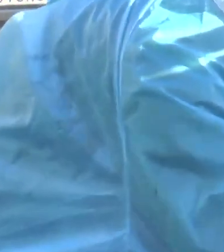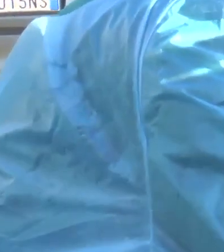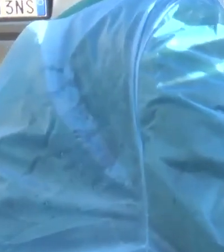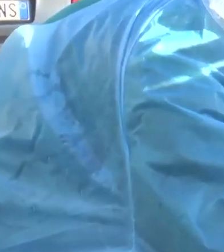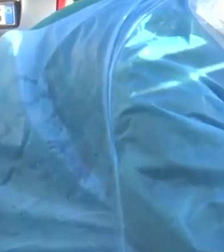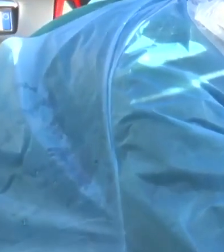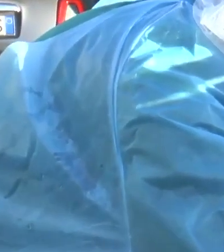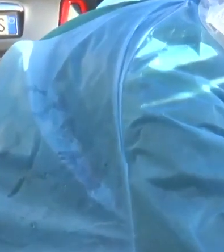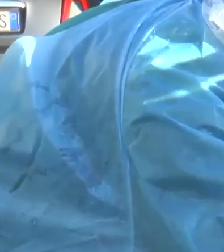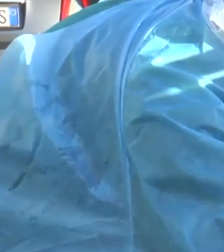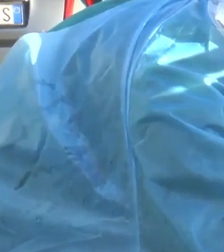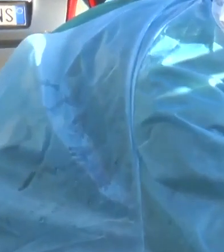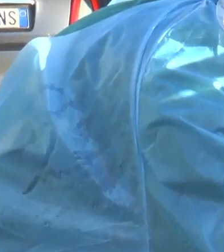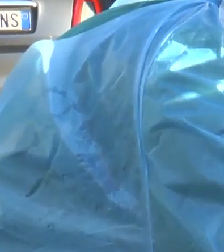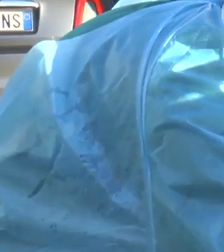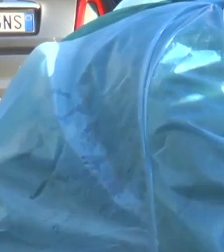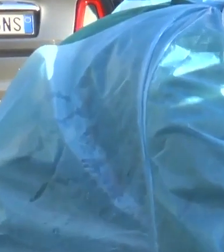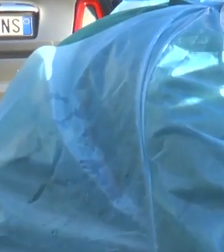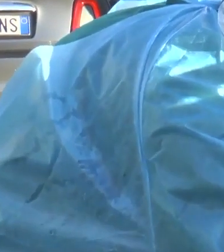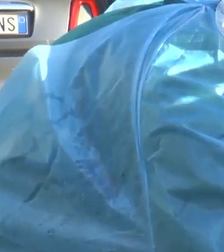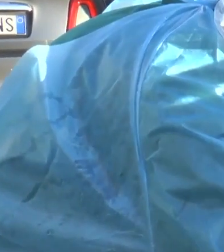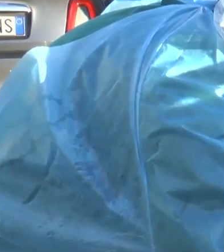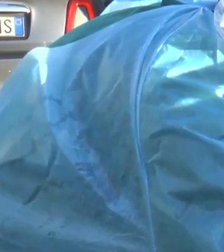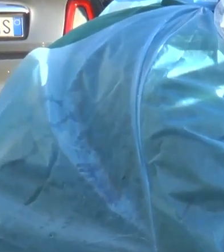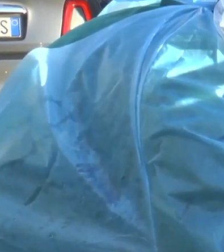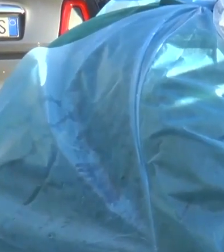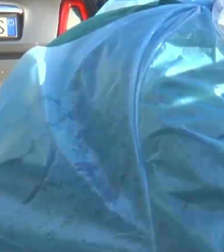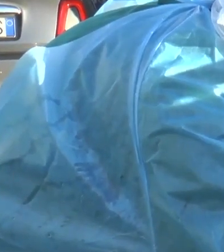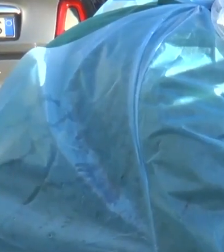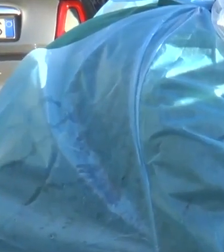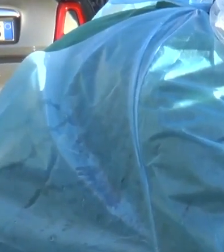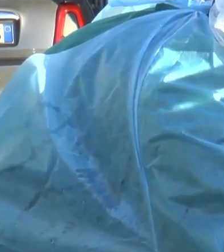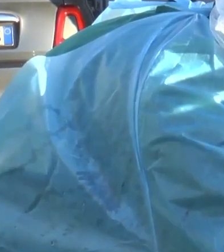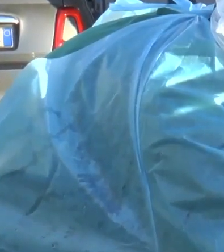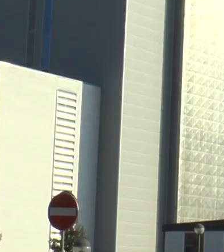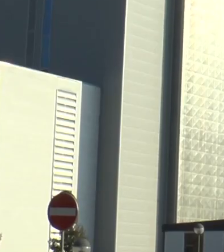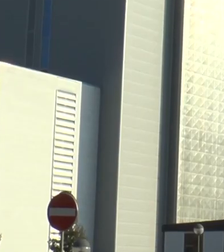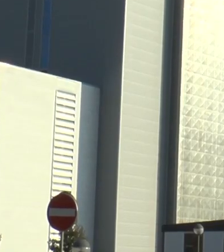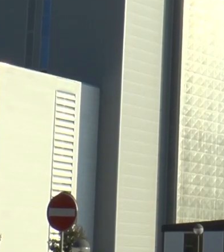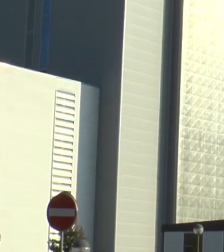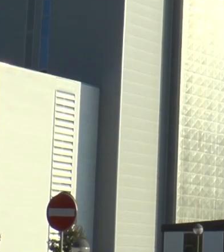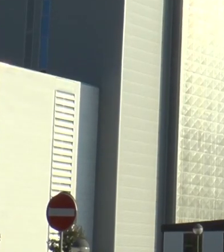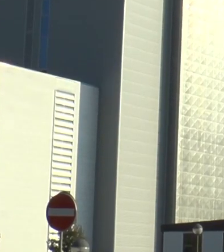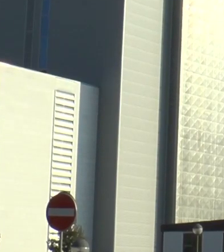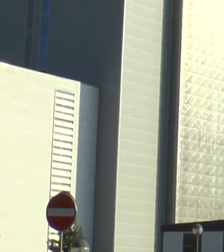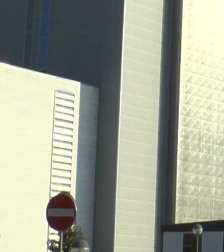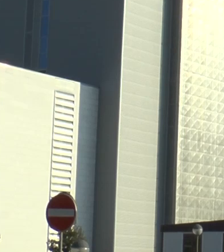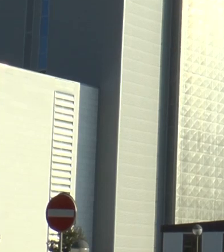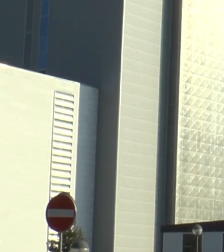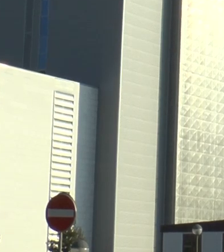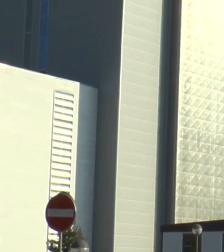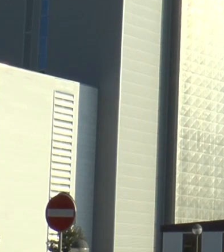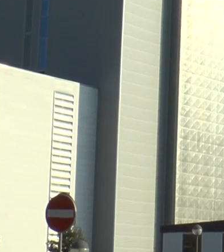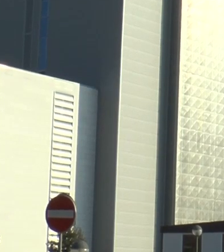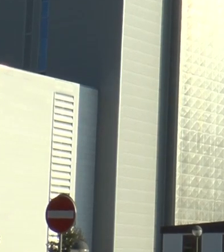tengono invece di arancione la rt sceso ad una 29 un'ordinanza restrittiva di un impatto ancora basso nella gestione sanitaria